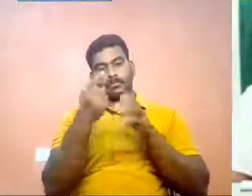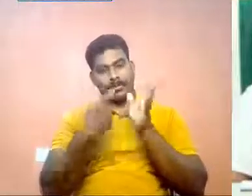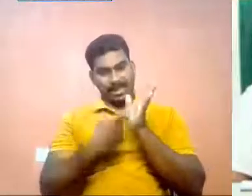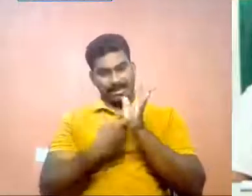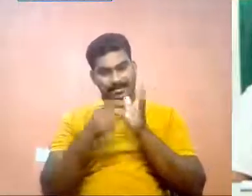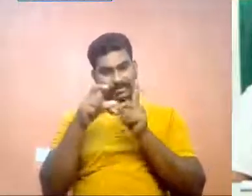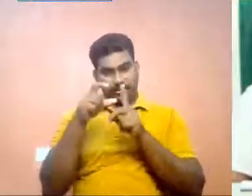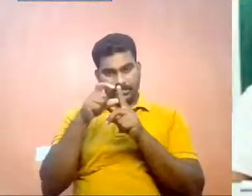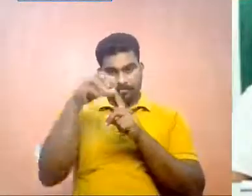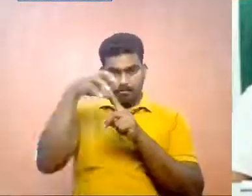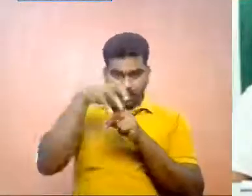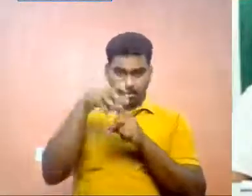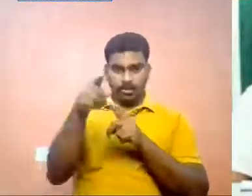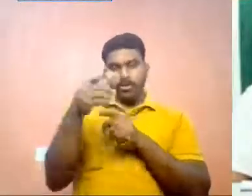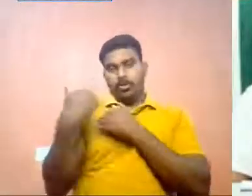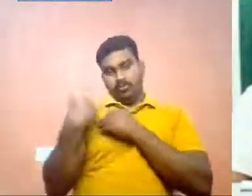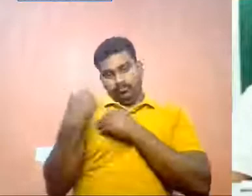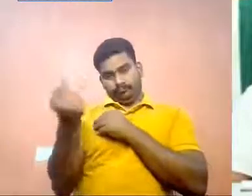എല്ലാ കാര്യങ്ങളും